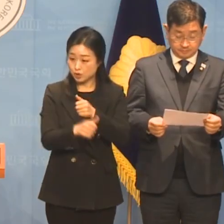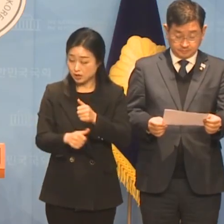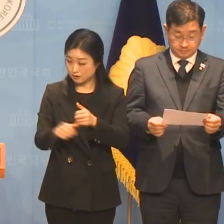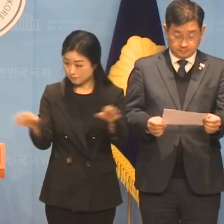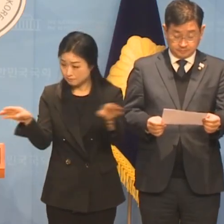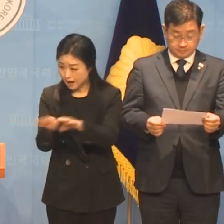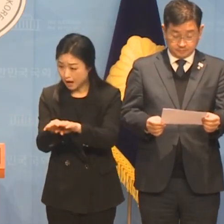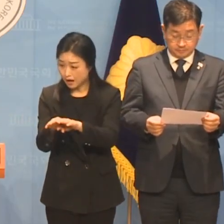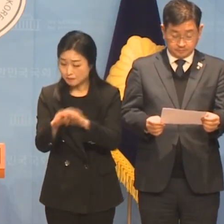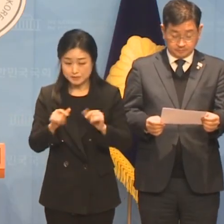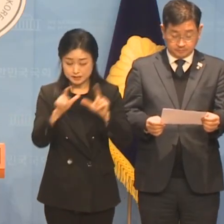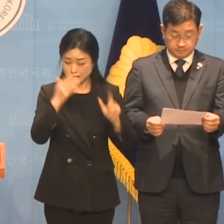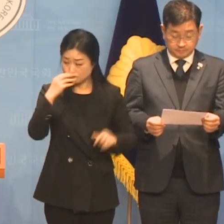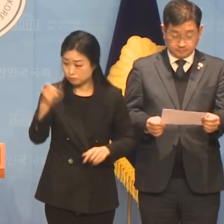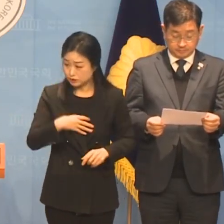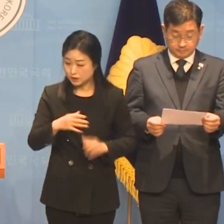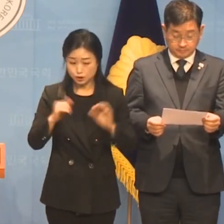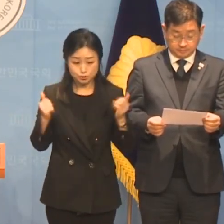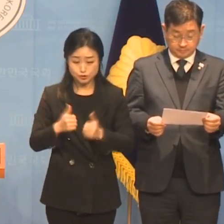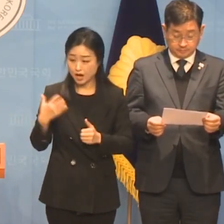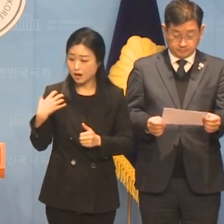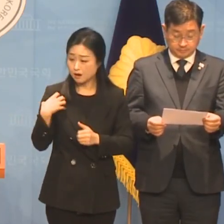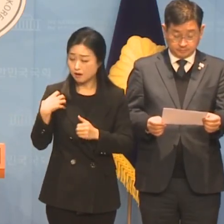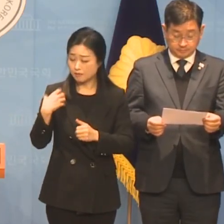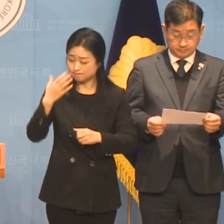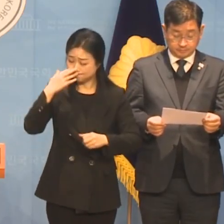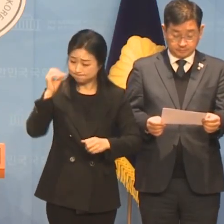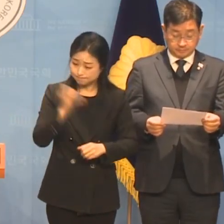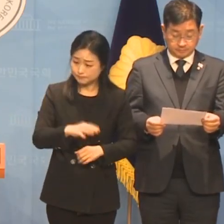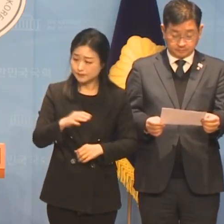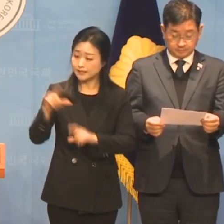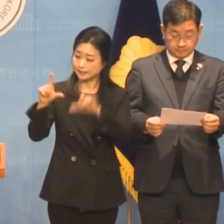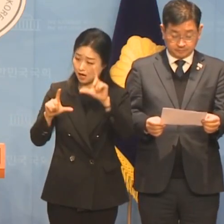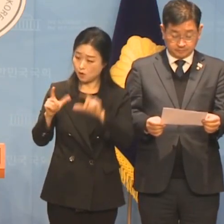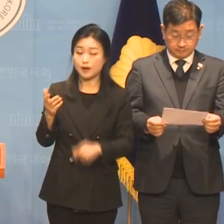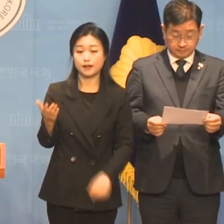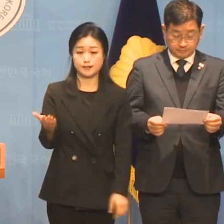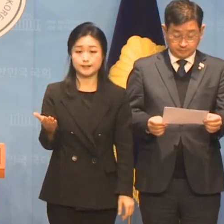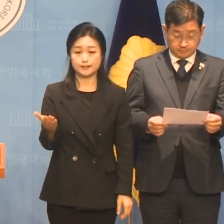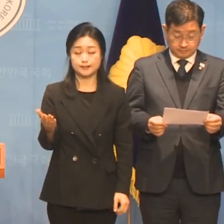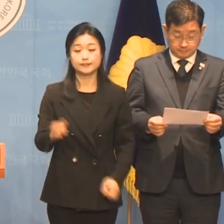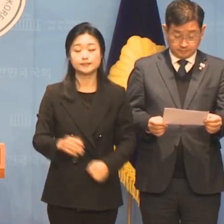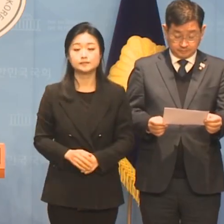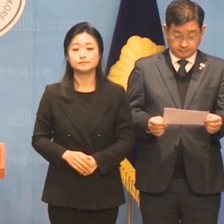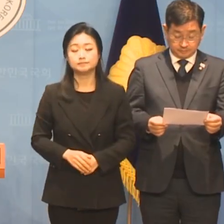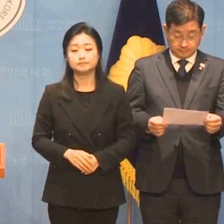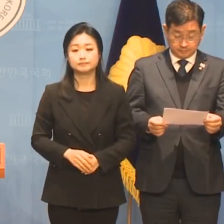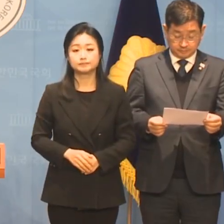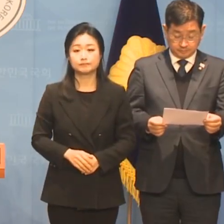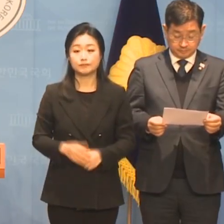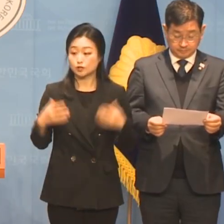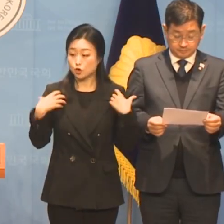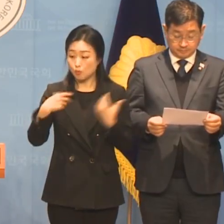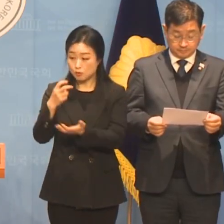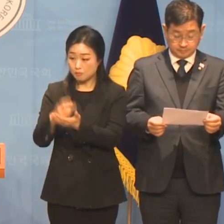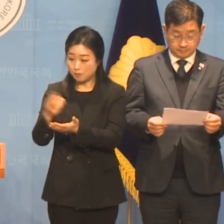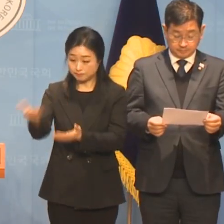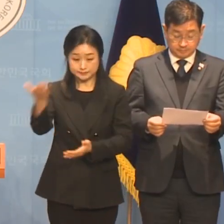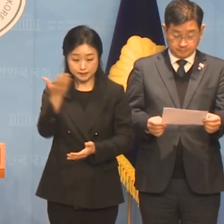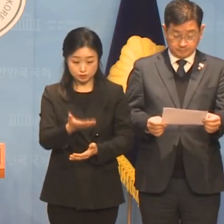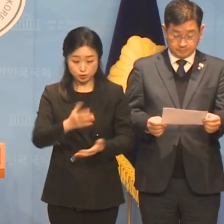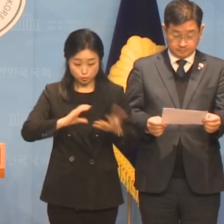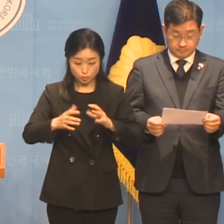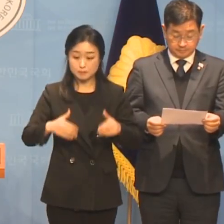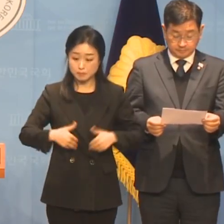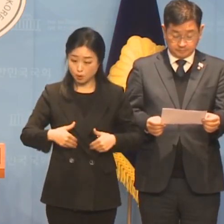민생을 외면하고 국회 본연의 업무를 등한시하고 있습니다. 심지어 정부 법안을 상정하여